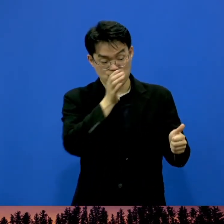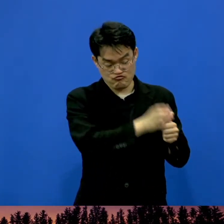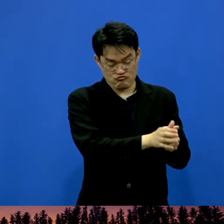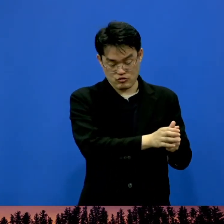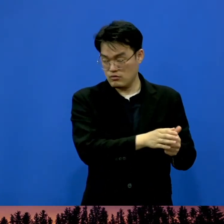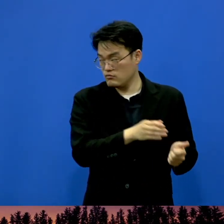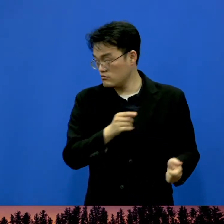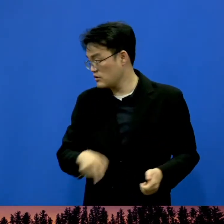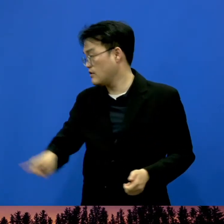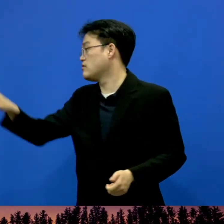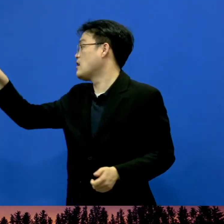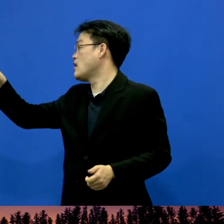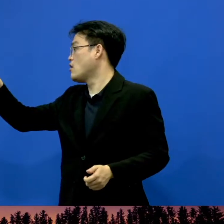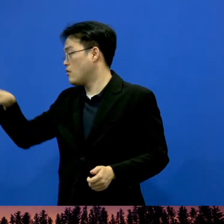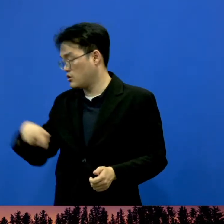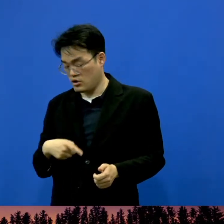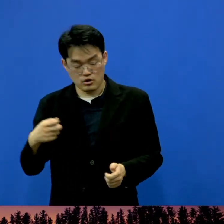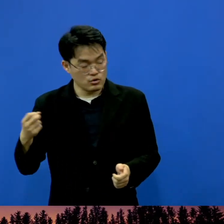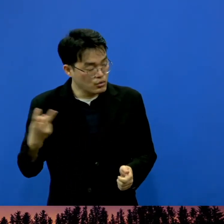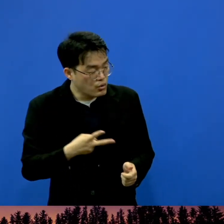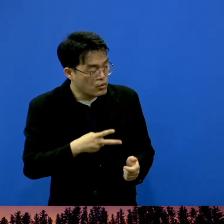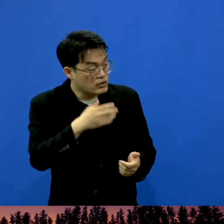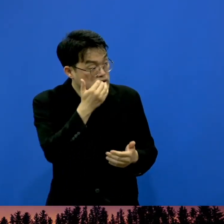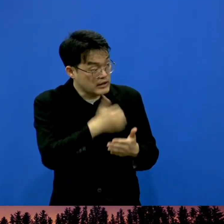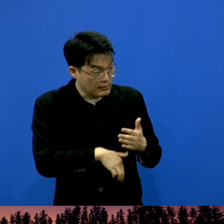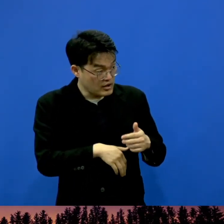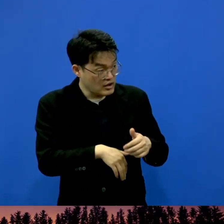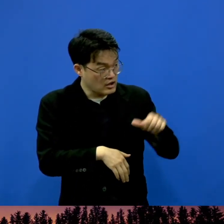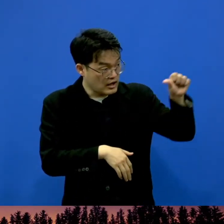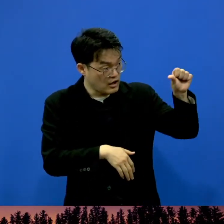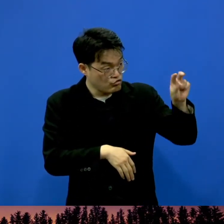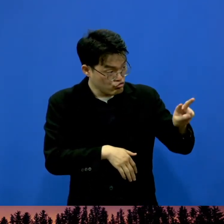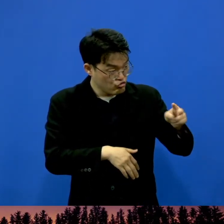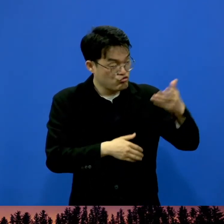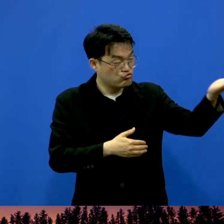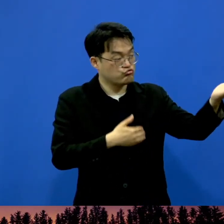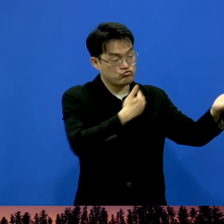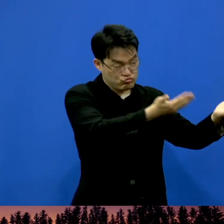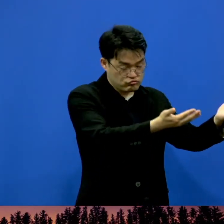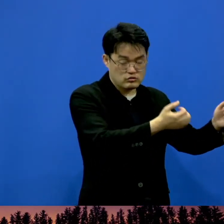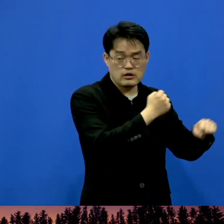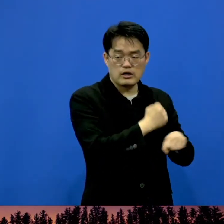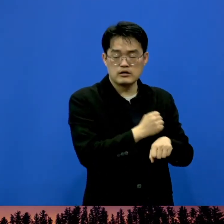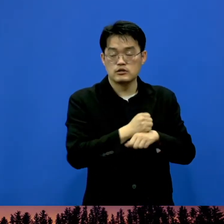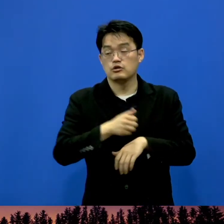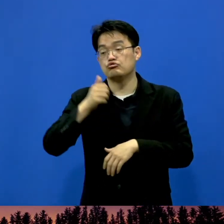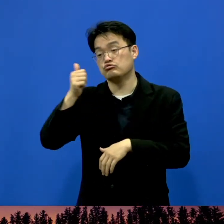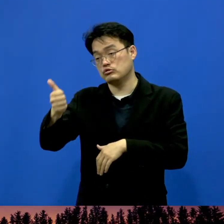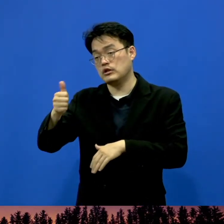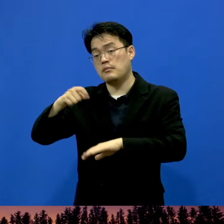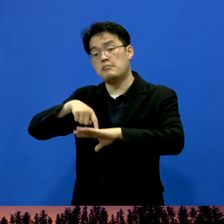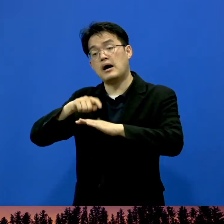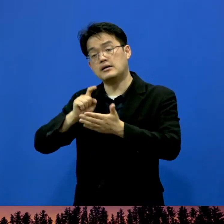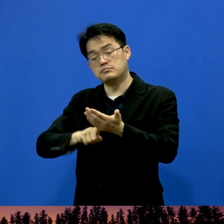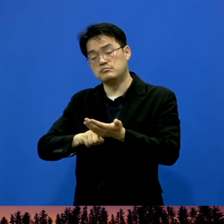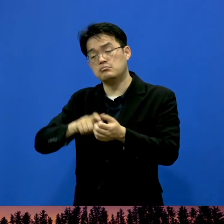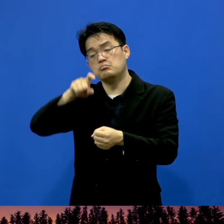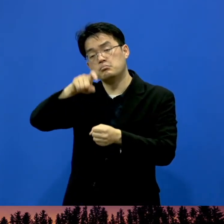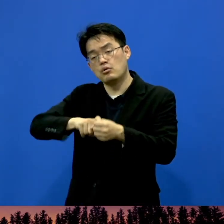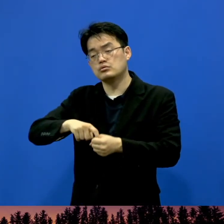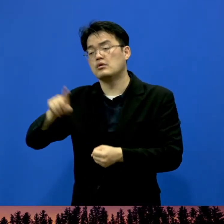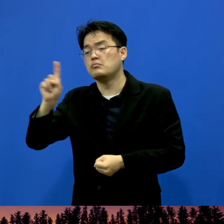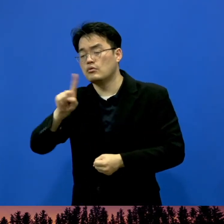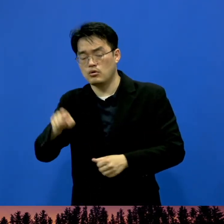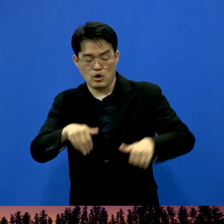주인, 돌아와서도 또 남긴 만큼 주는 그 주인, 그 주인의 본심은